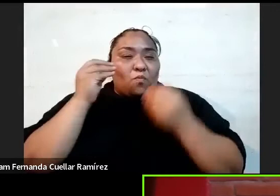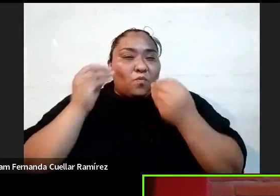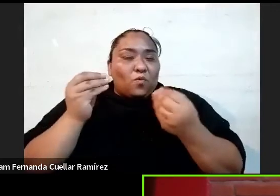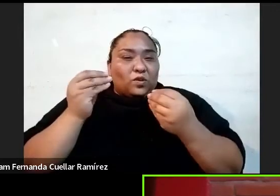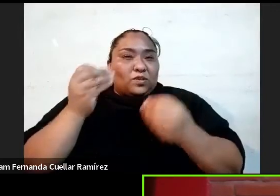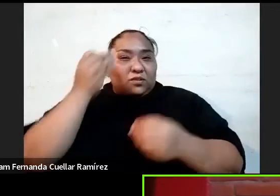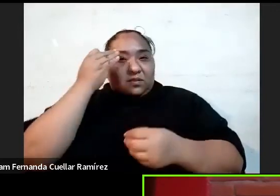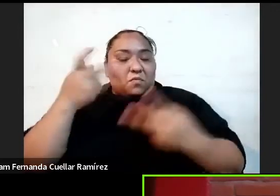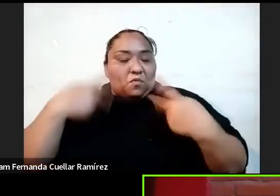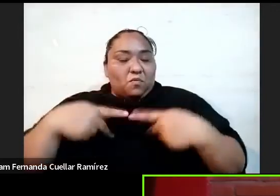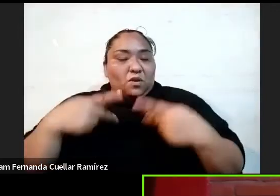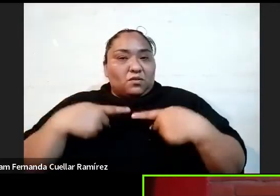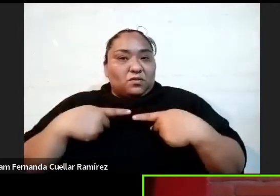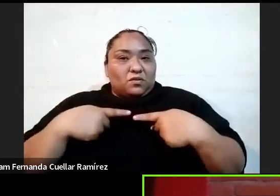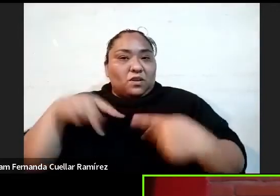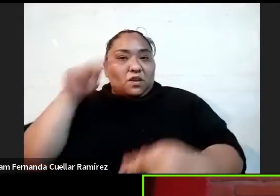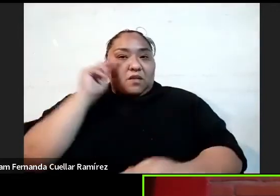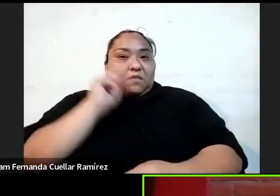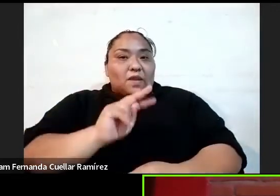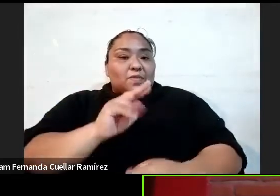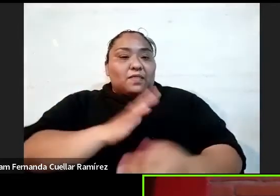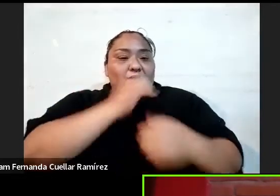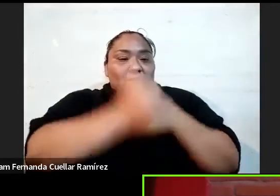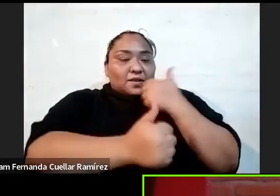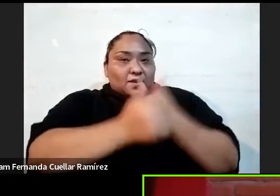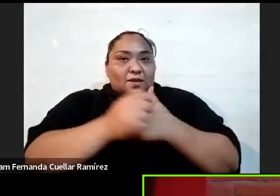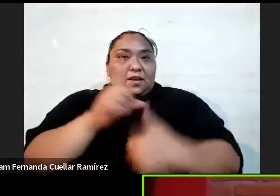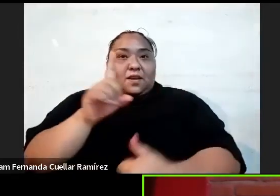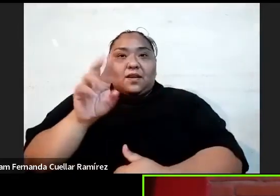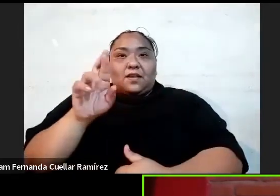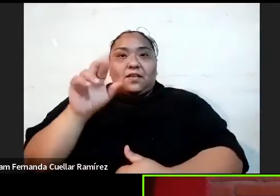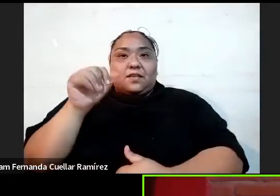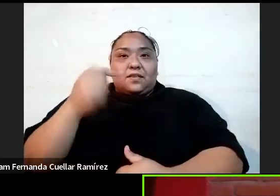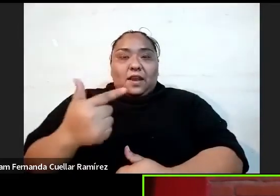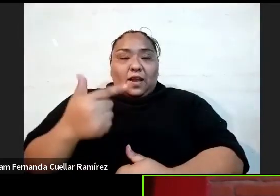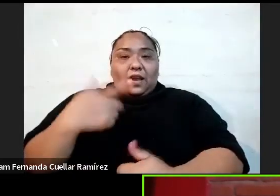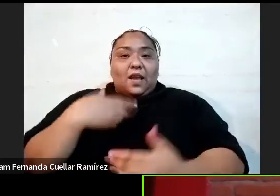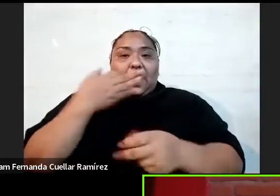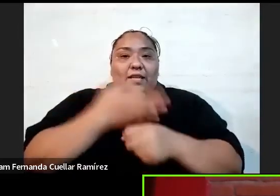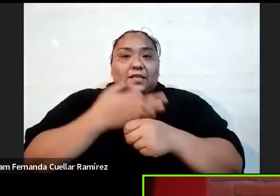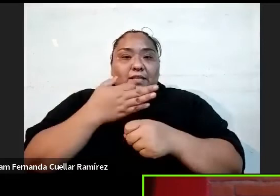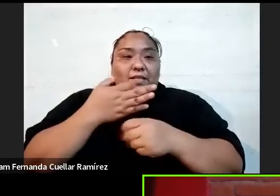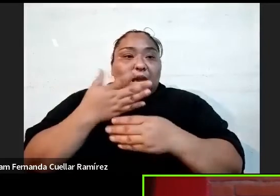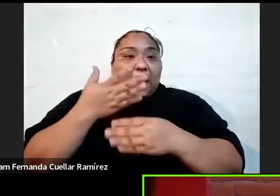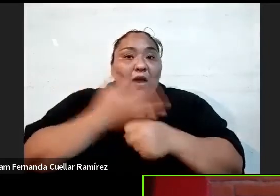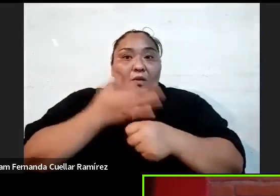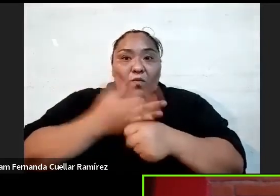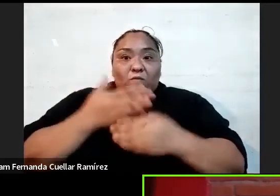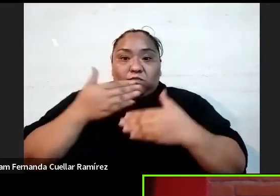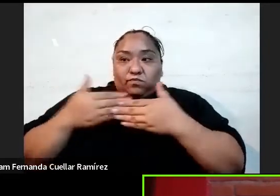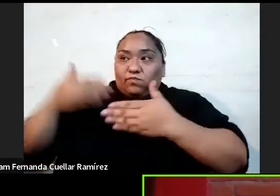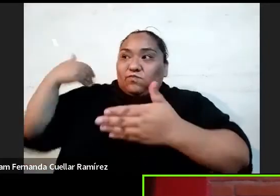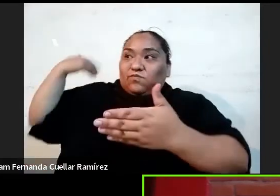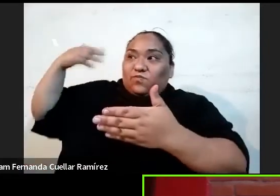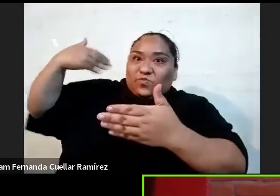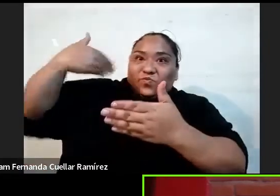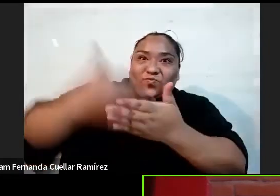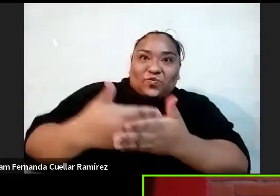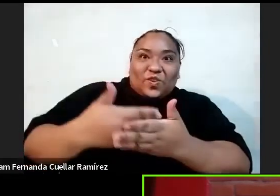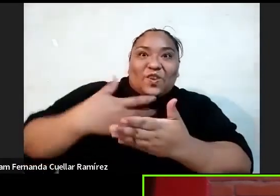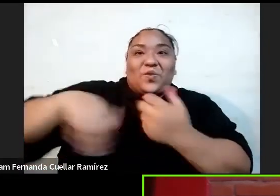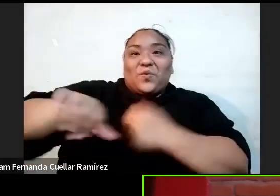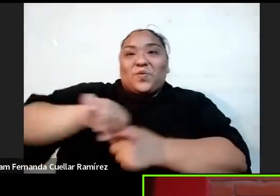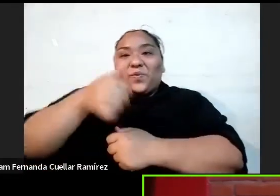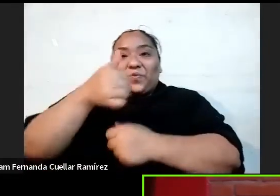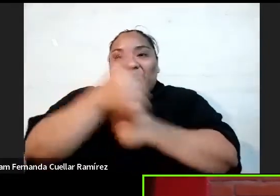tiempo, desde la carrera drag hasta ahora, y en otros concursos en los que me he llegado a meter, que